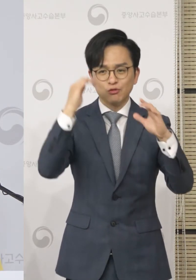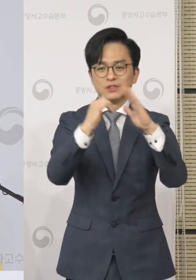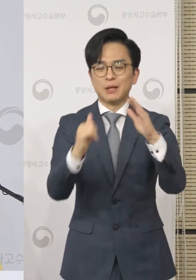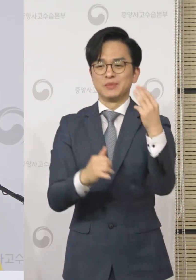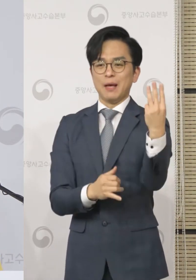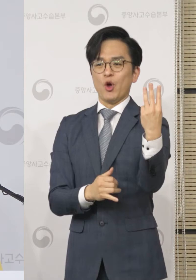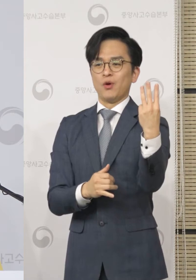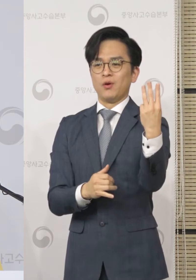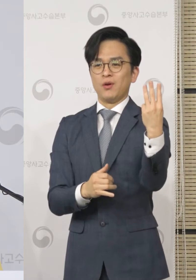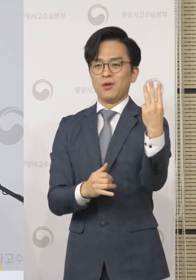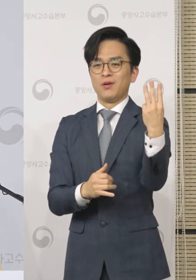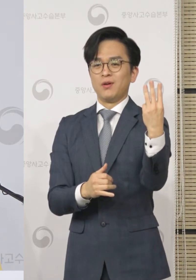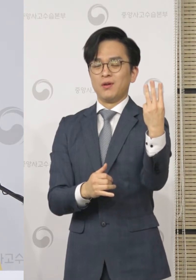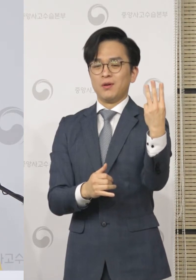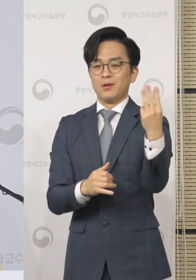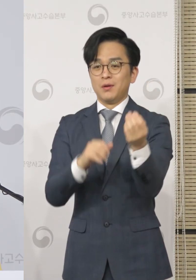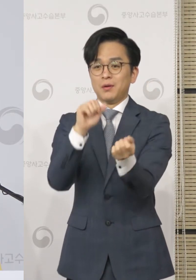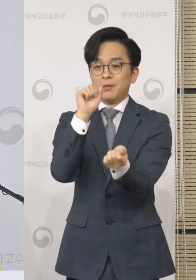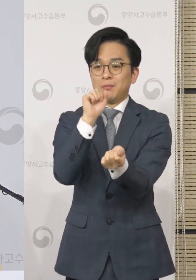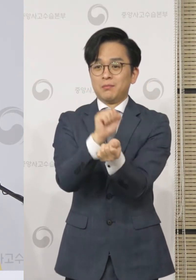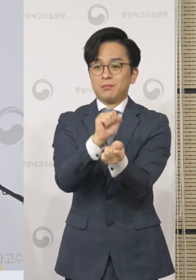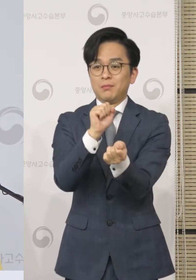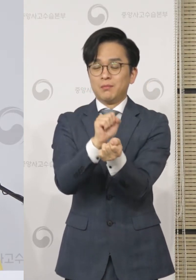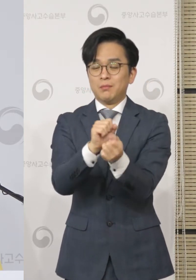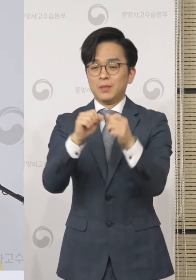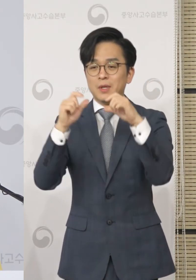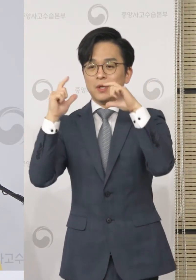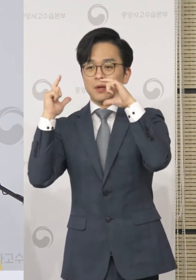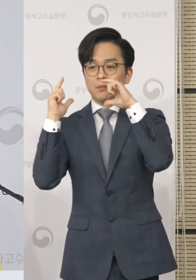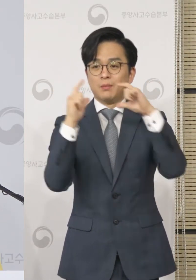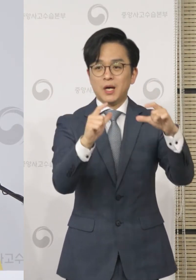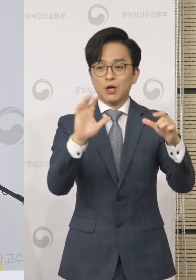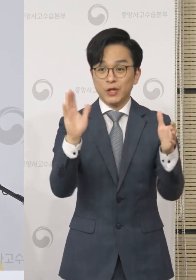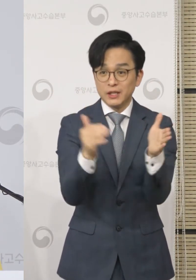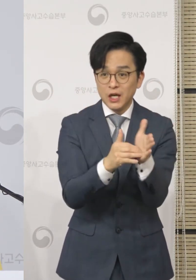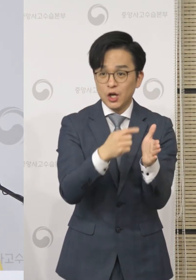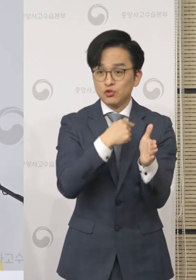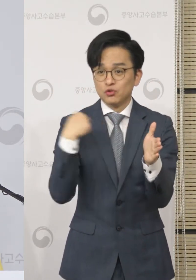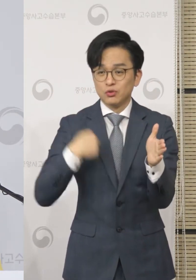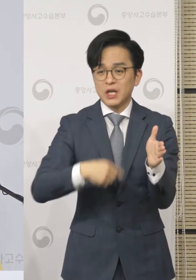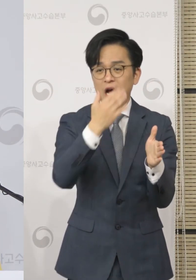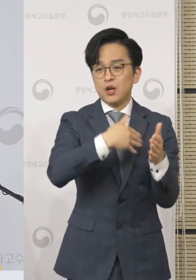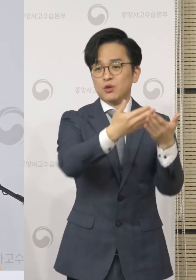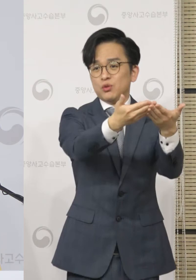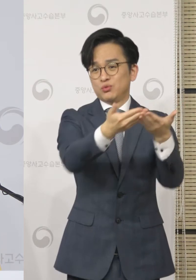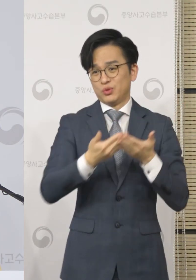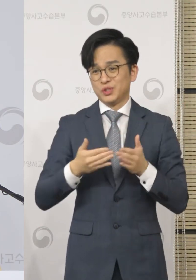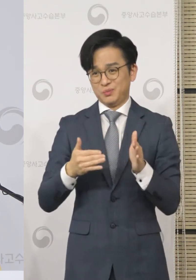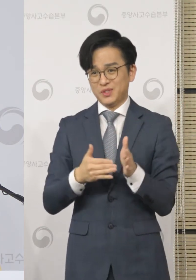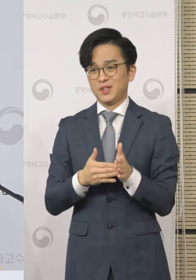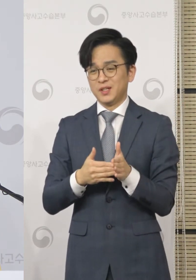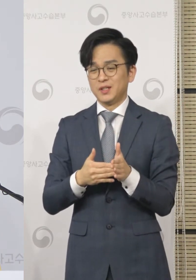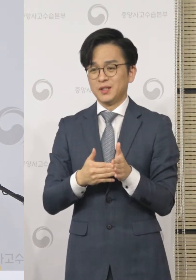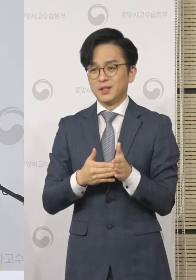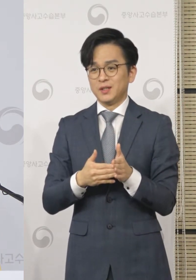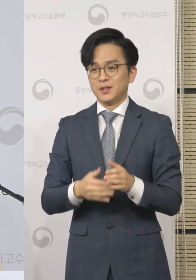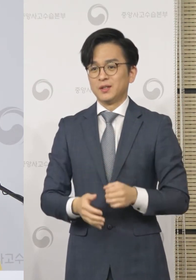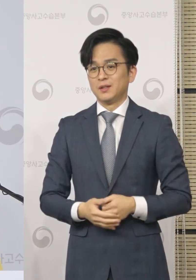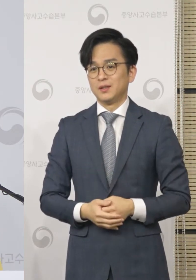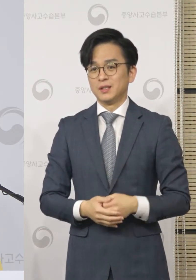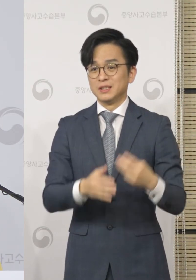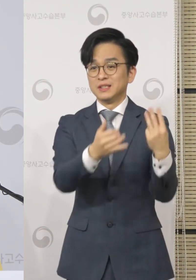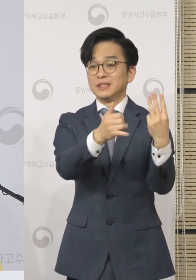일가족 3명이 신종 코로나 바이러스 감염증 확진 판정을 받았다고 우리 정부에 통보해